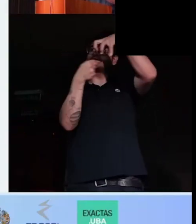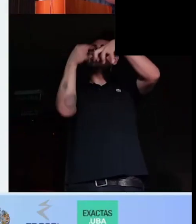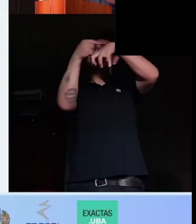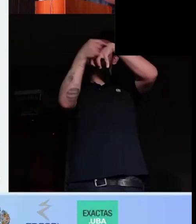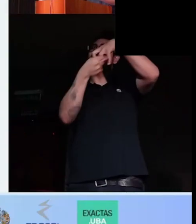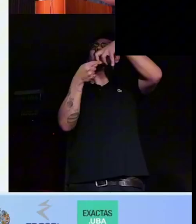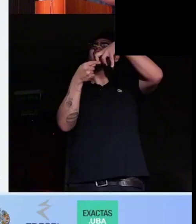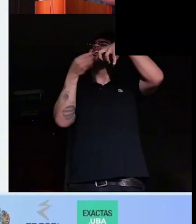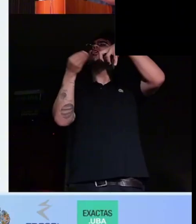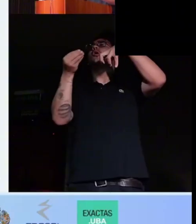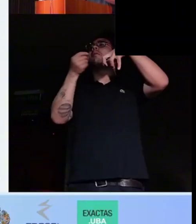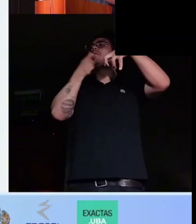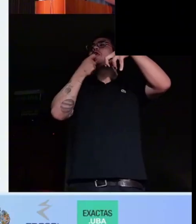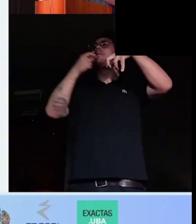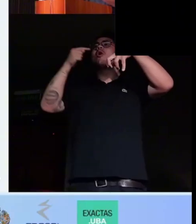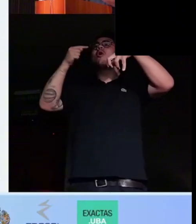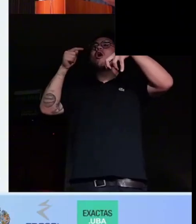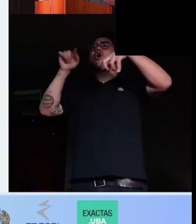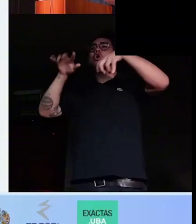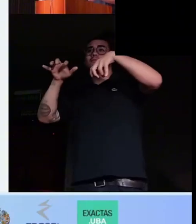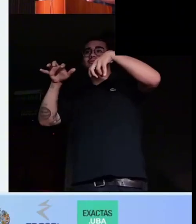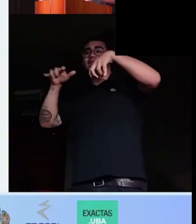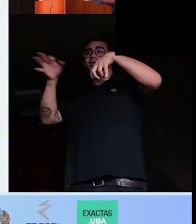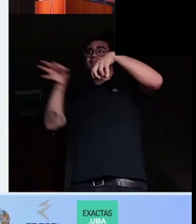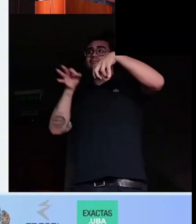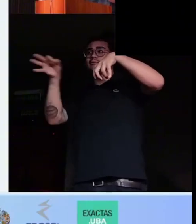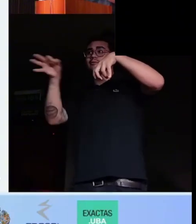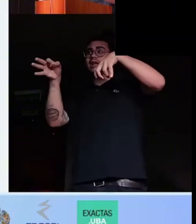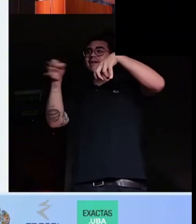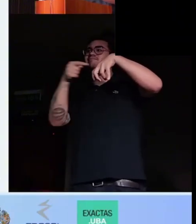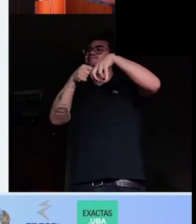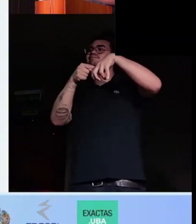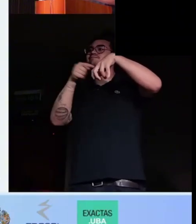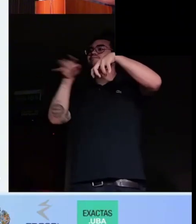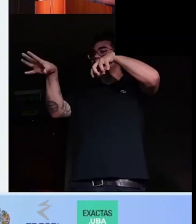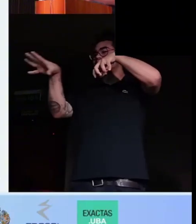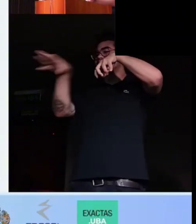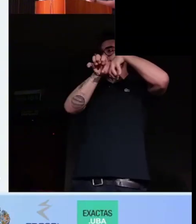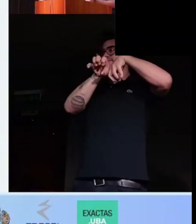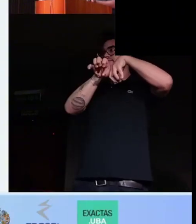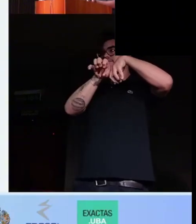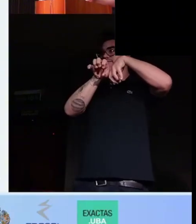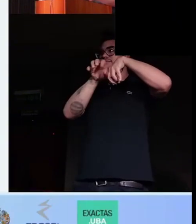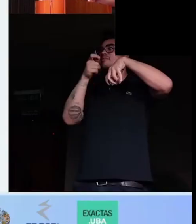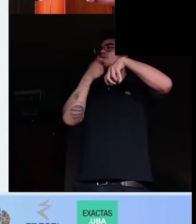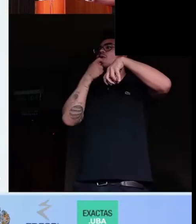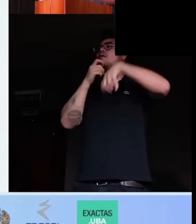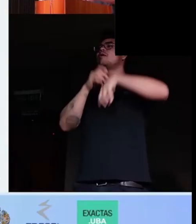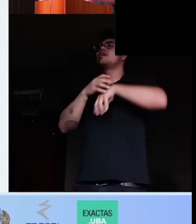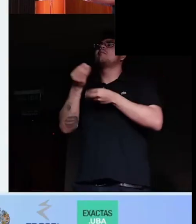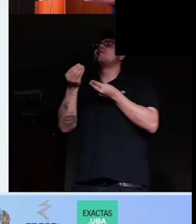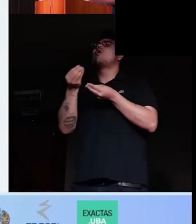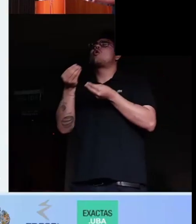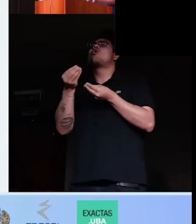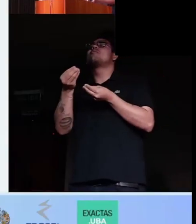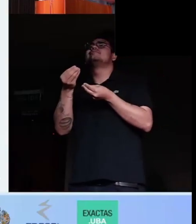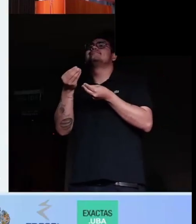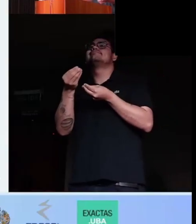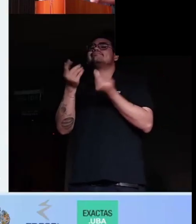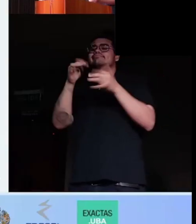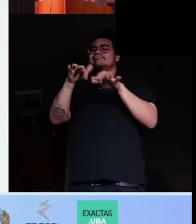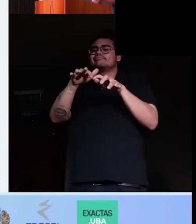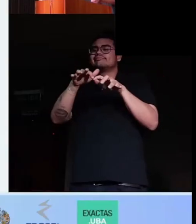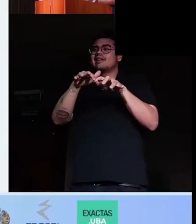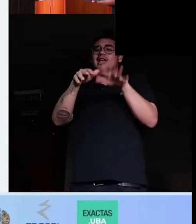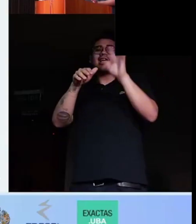la seña con el nombre. No voy a explicar mucho cómo lo haces en sí porque usa inteligencia